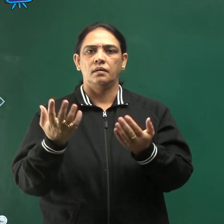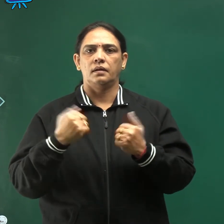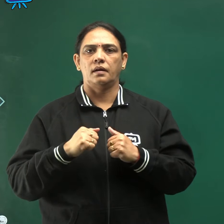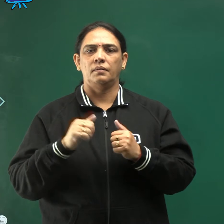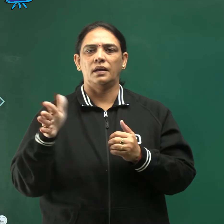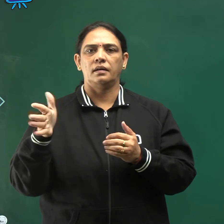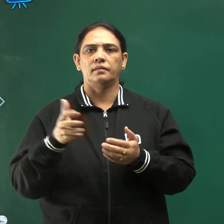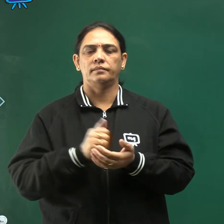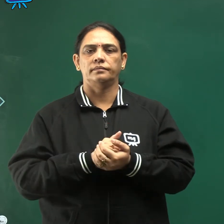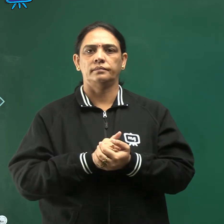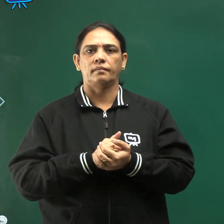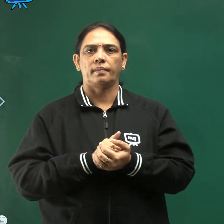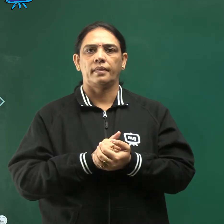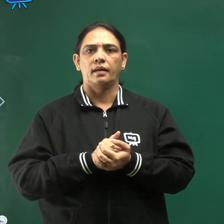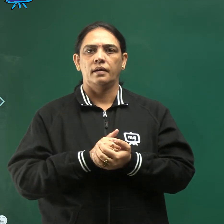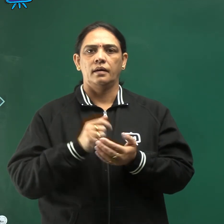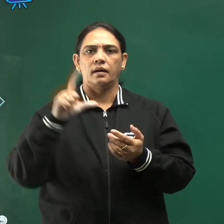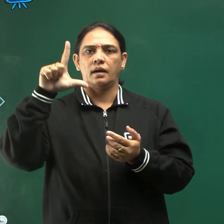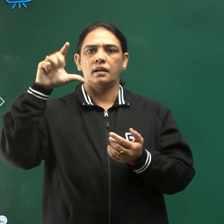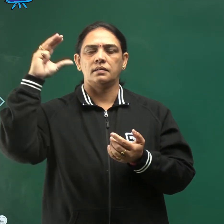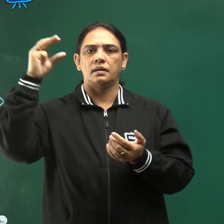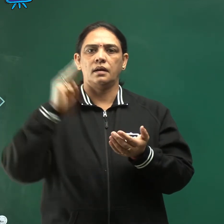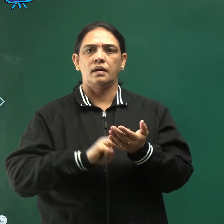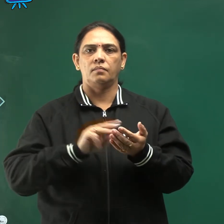मिले। गुणनखंडों को